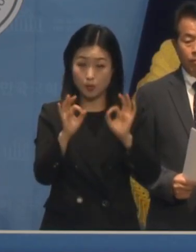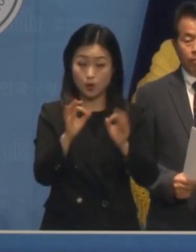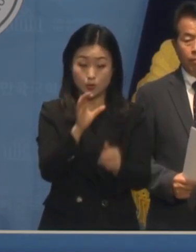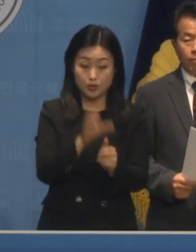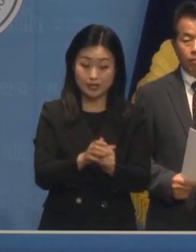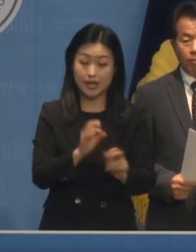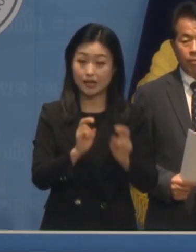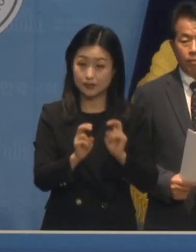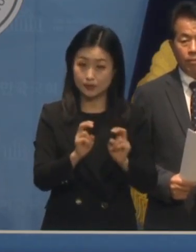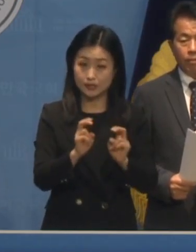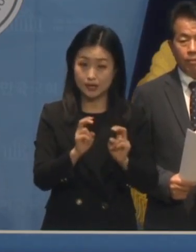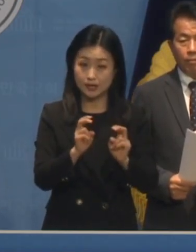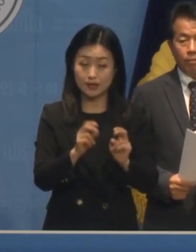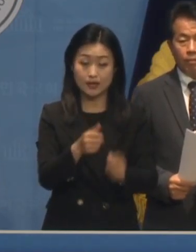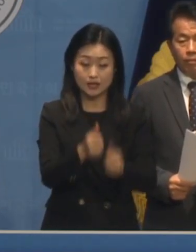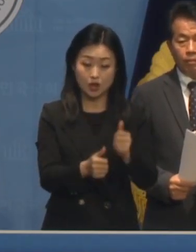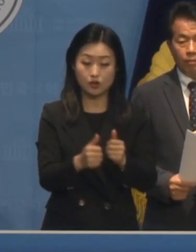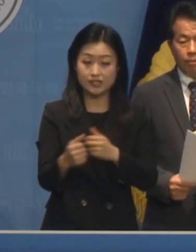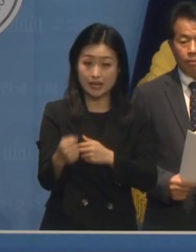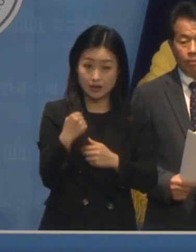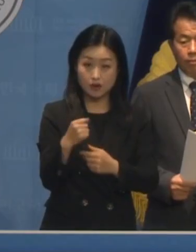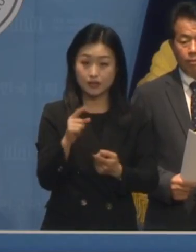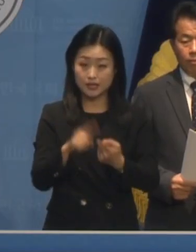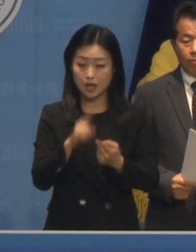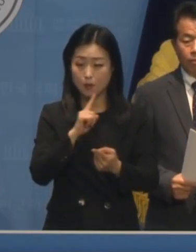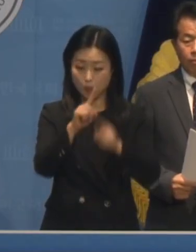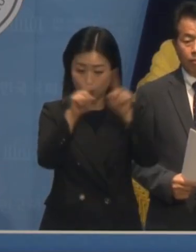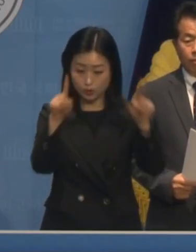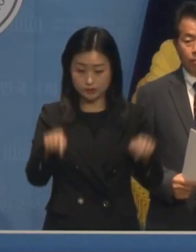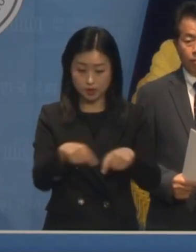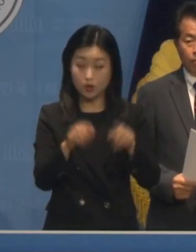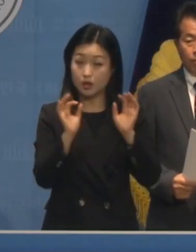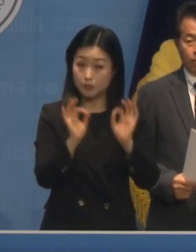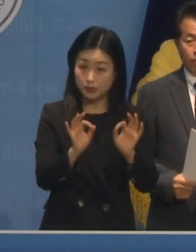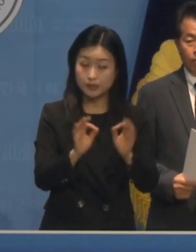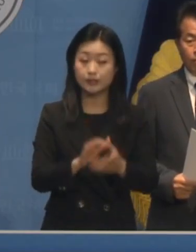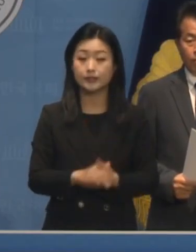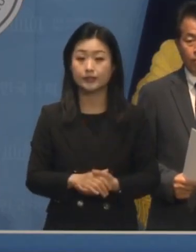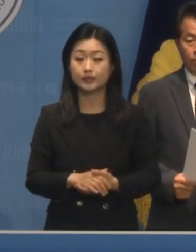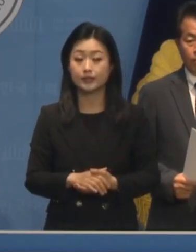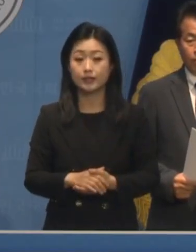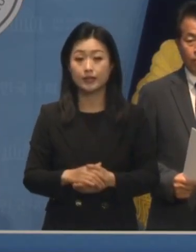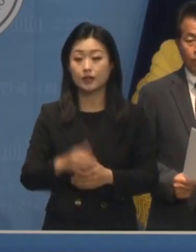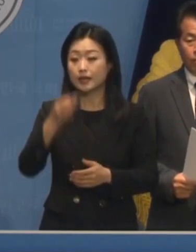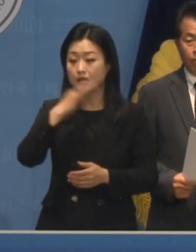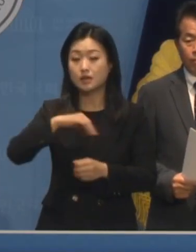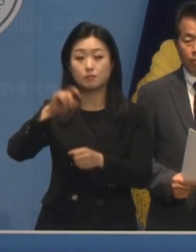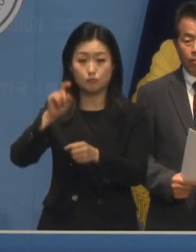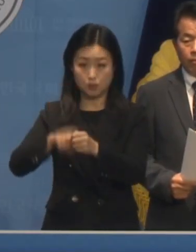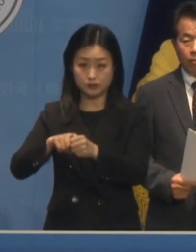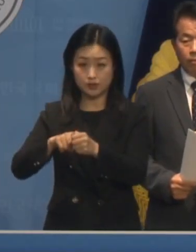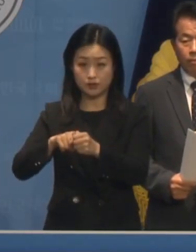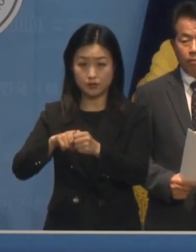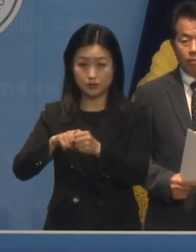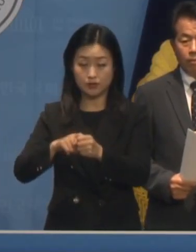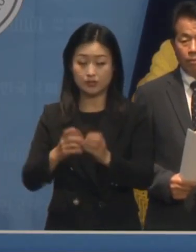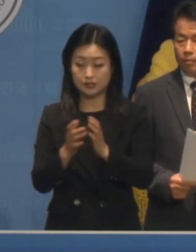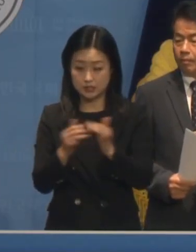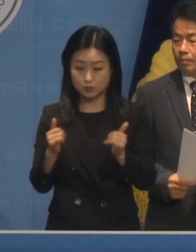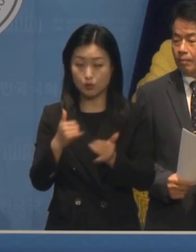자회사 경역 강화 방안 보고서는 공항운영 효율화 달성을 위해 핵심 기능만 지하고